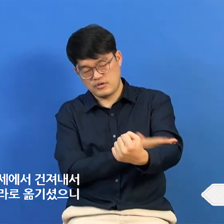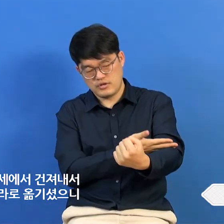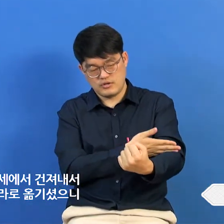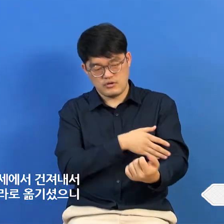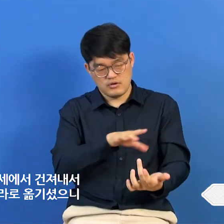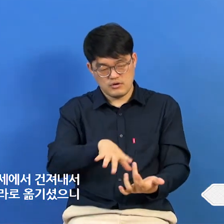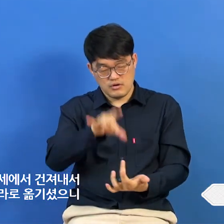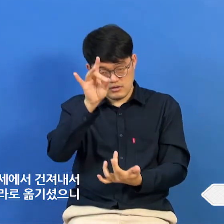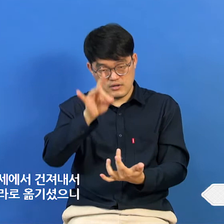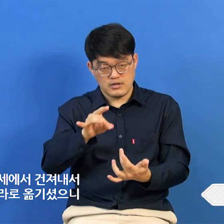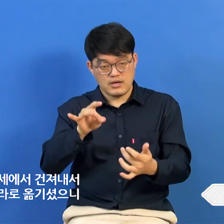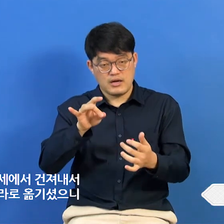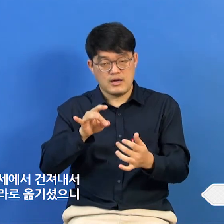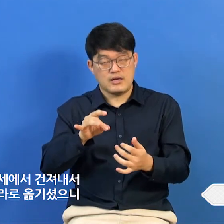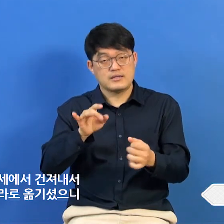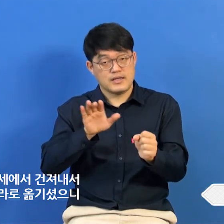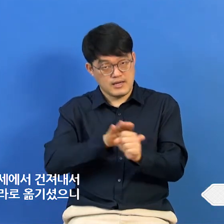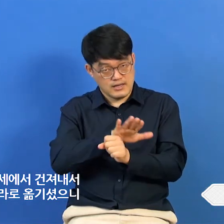나라로 옮기셨으니,